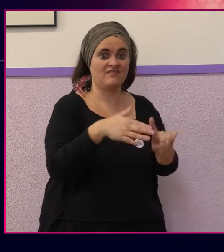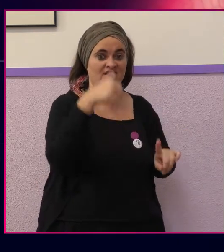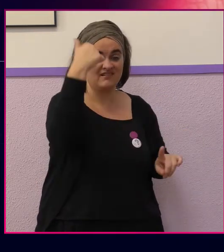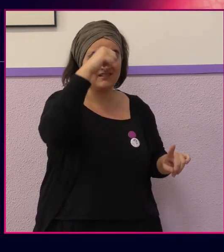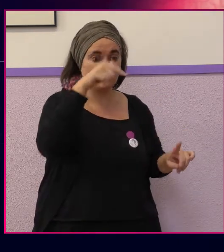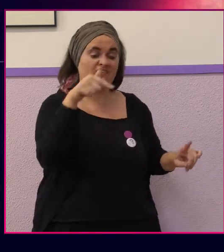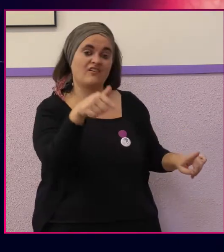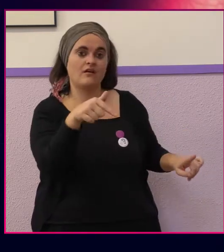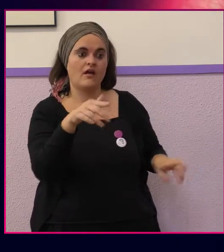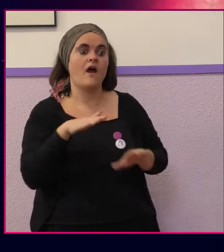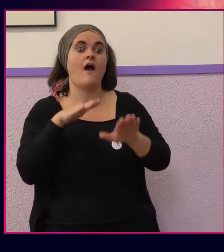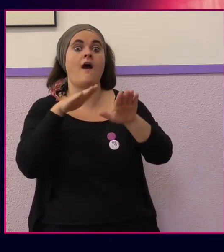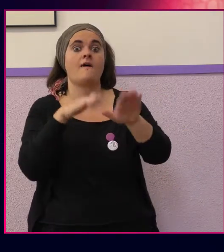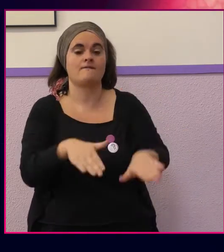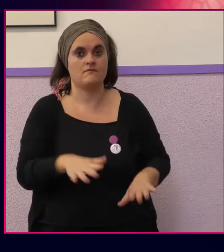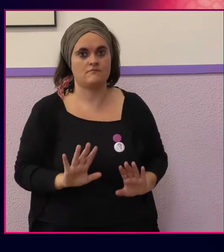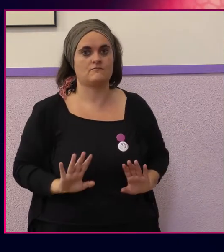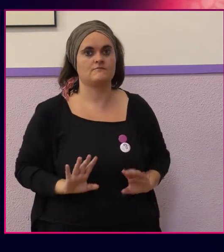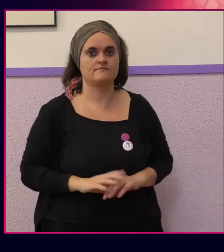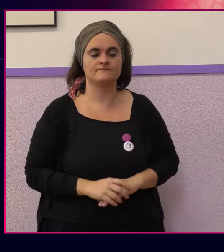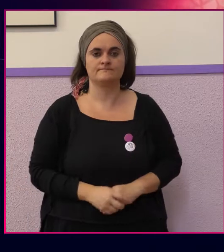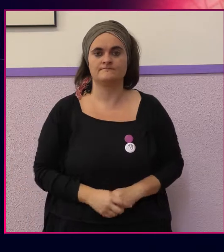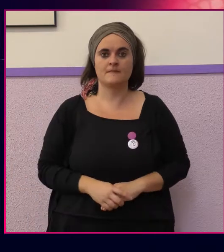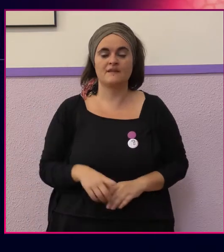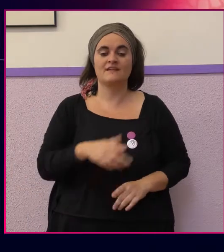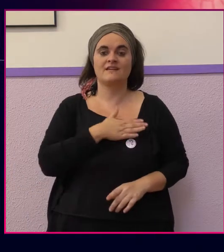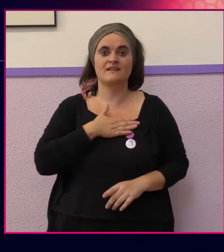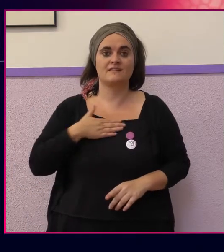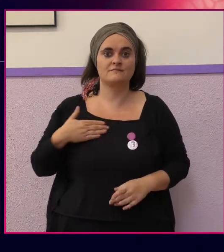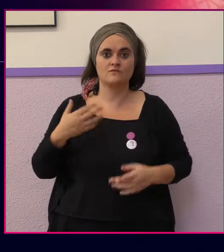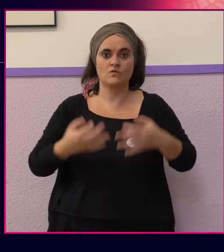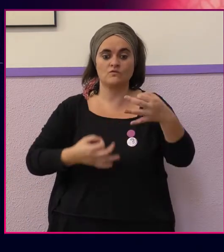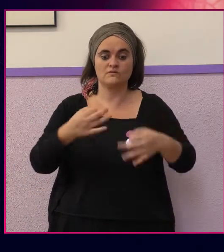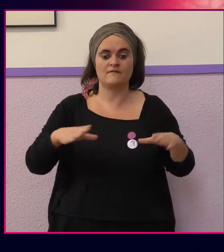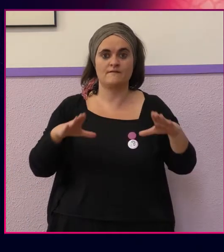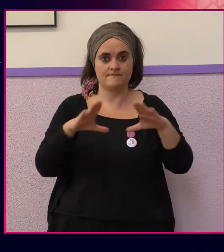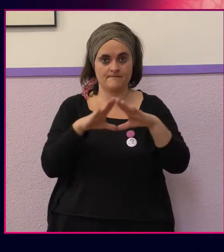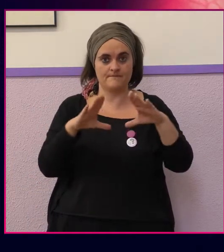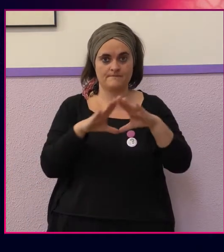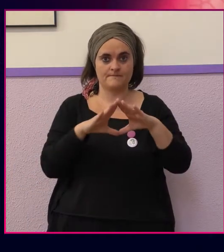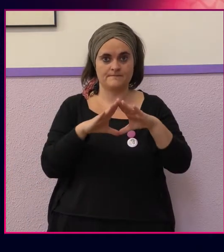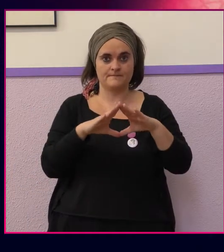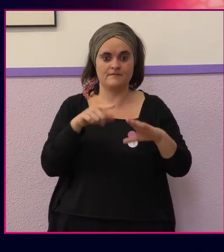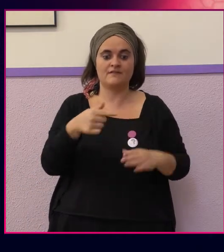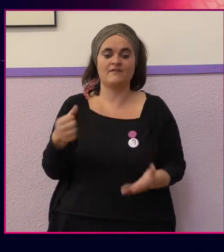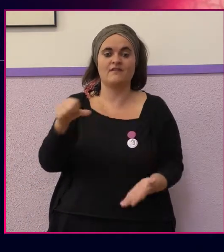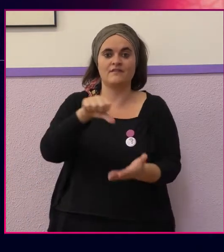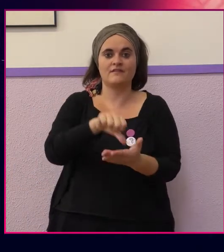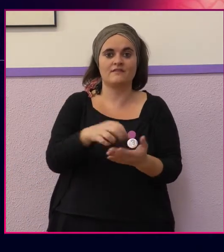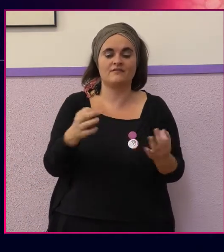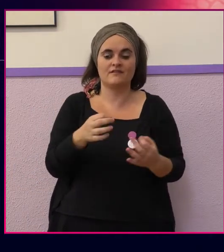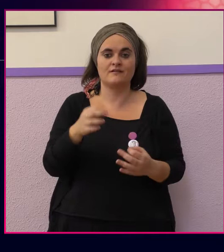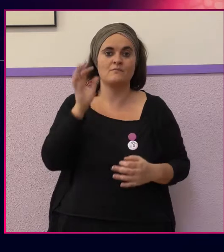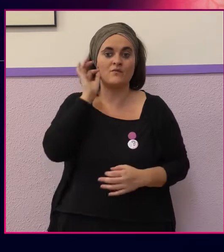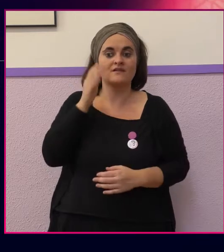Justizia feminista, hori zen nahi dugu. Indarkeriarik gabeko bizitza, emakumeo dugun